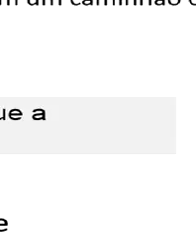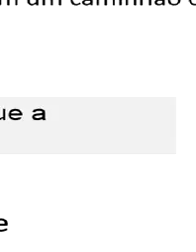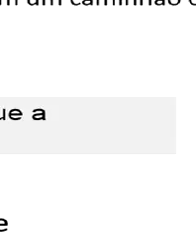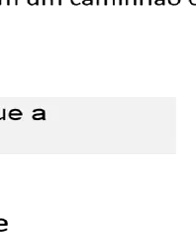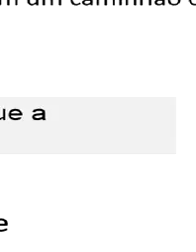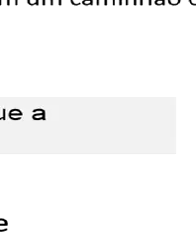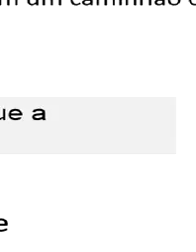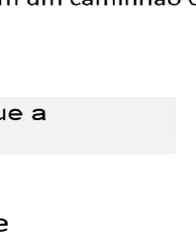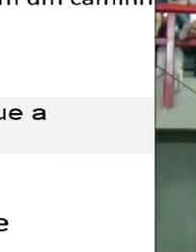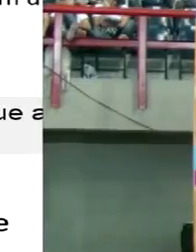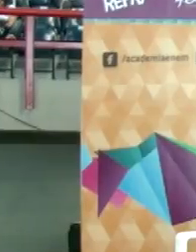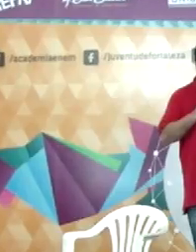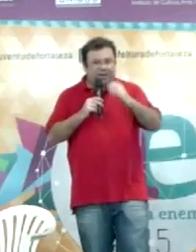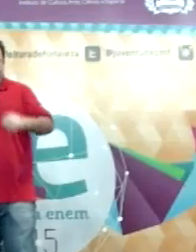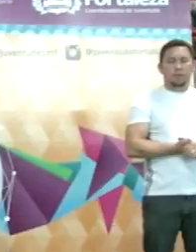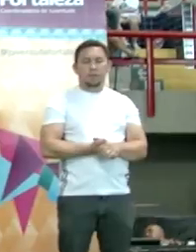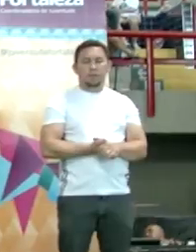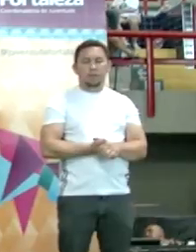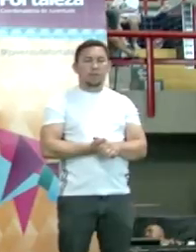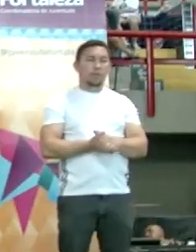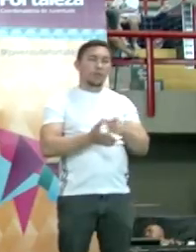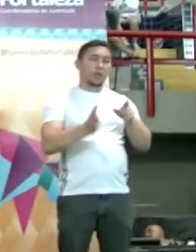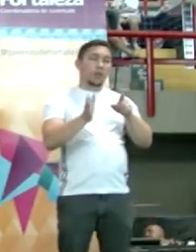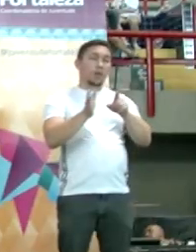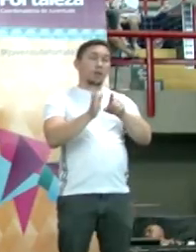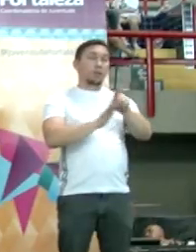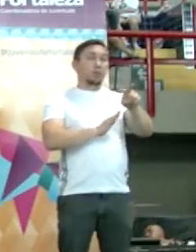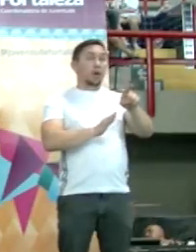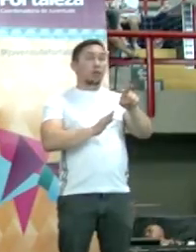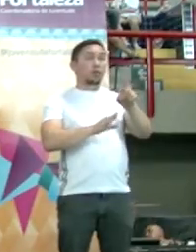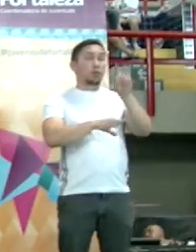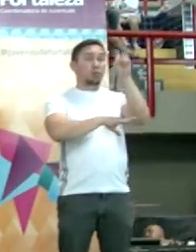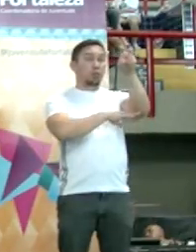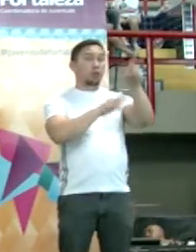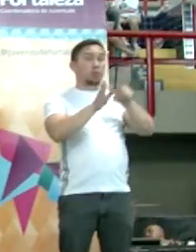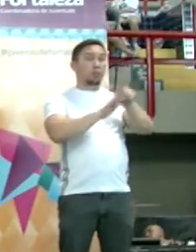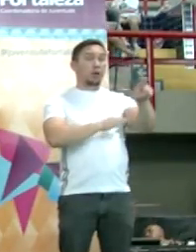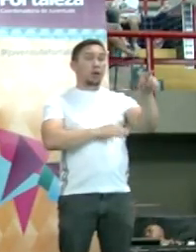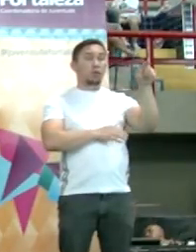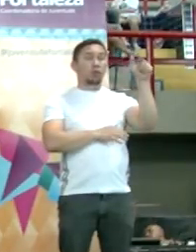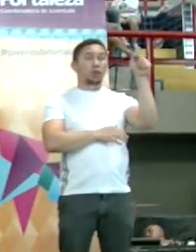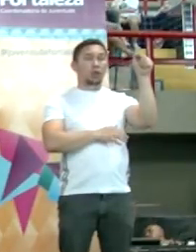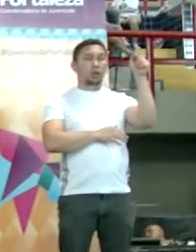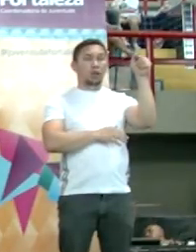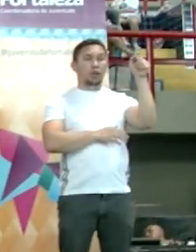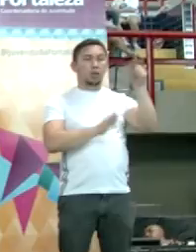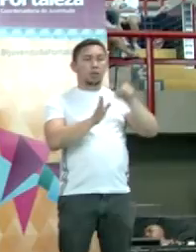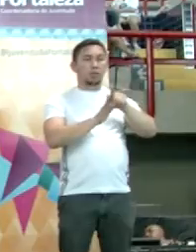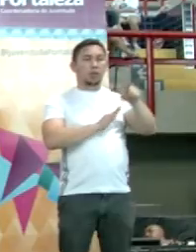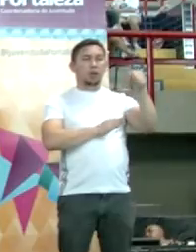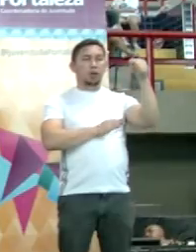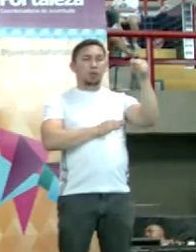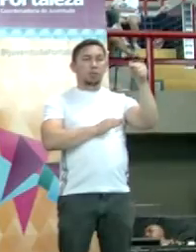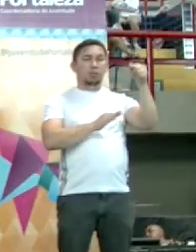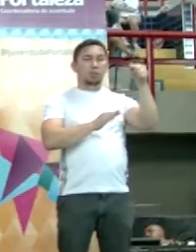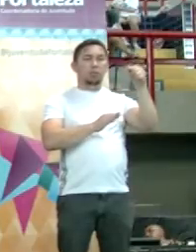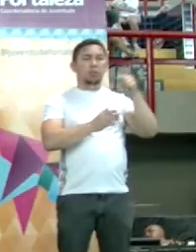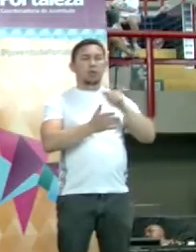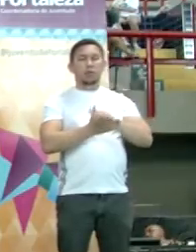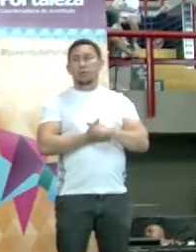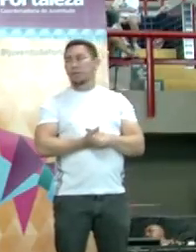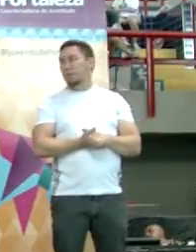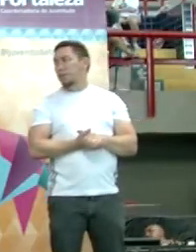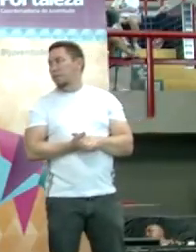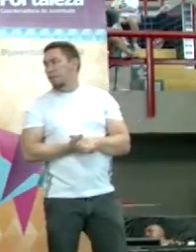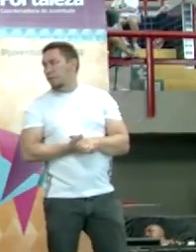Prestem bem atenção. Questão de número 7. Para te finalizar. Agora o mando não vai ficar com